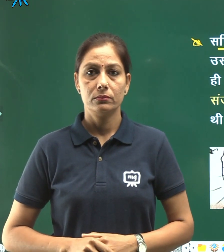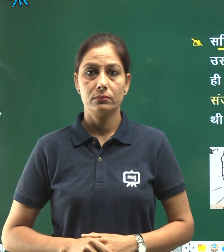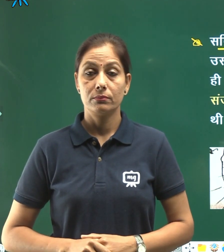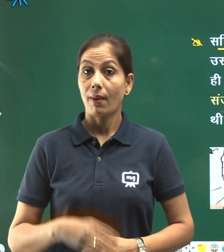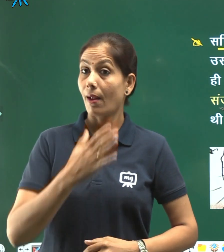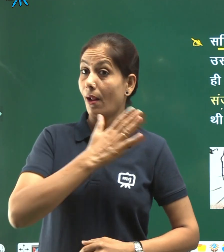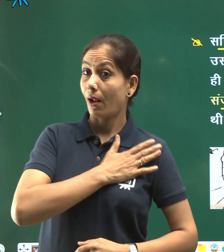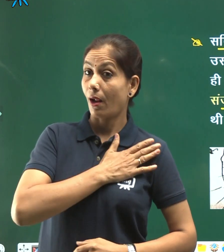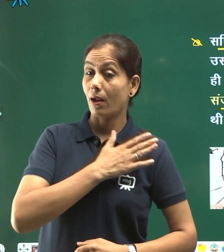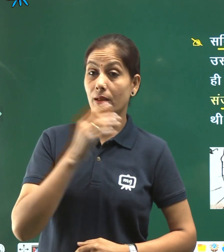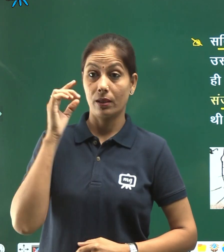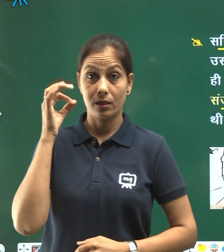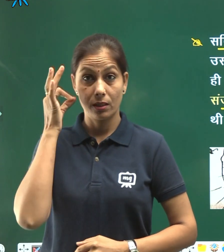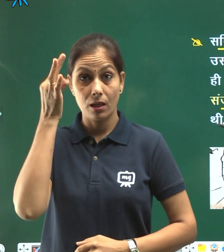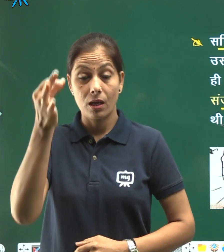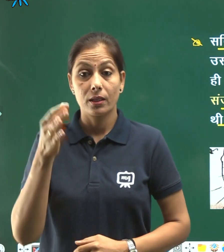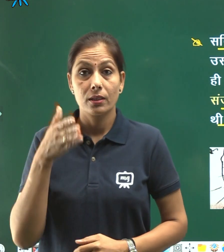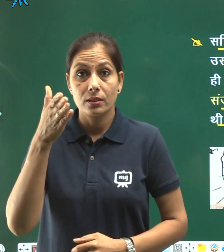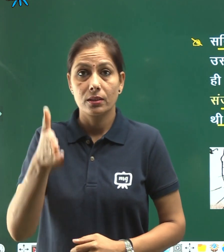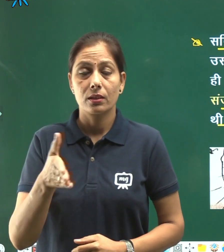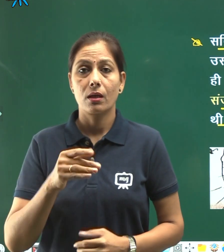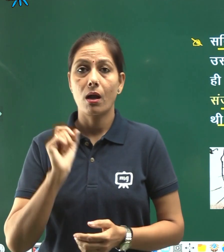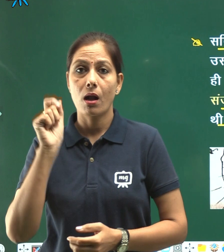संजीवनी का काम करती थी।